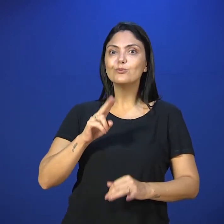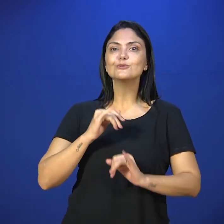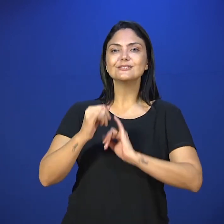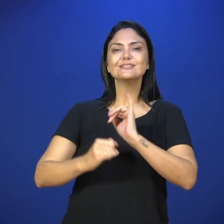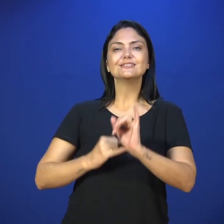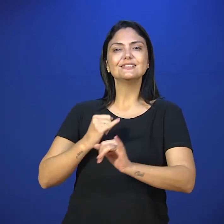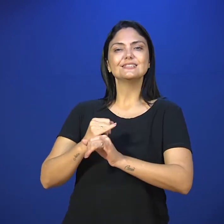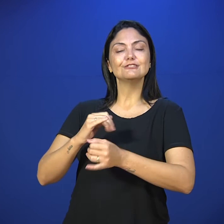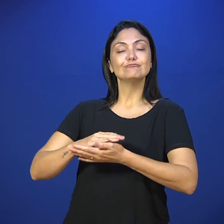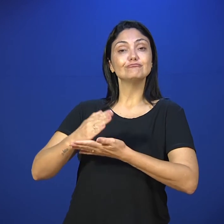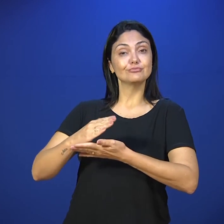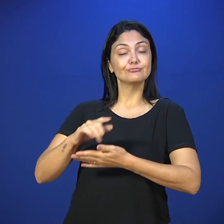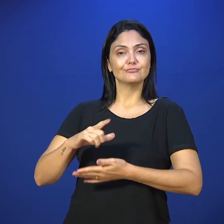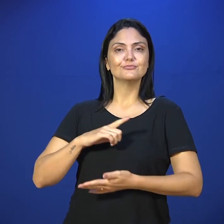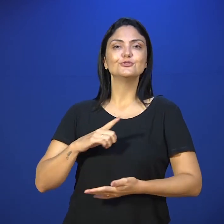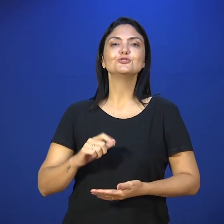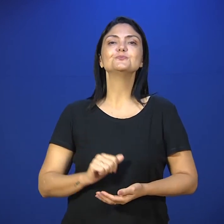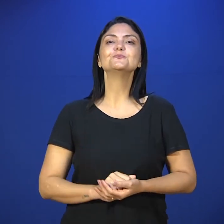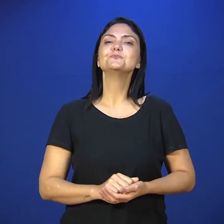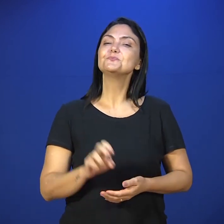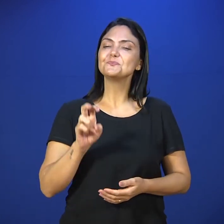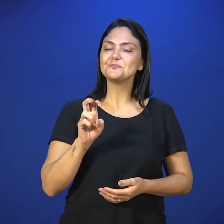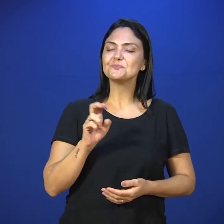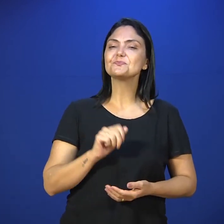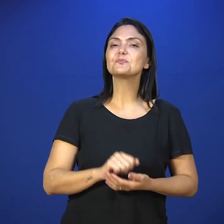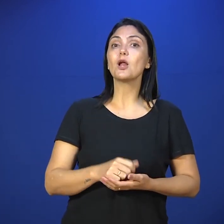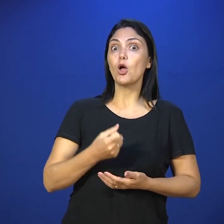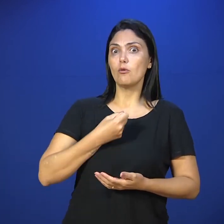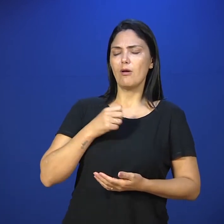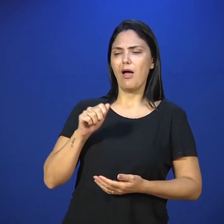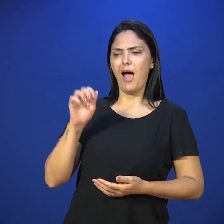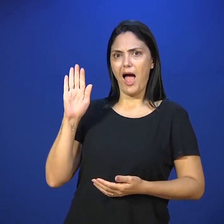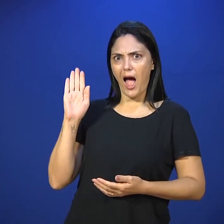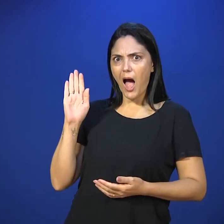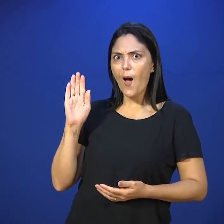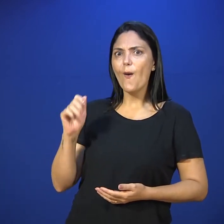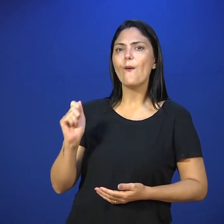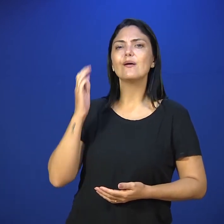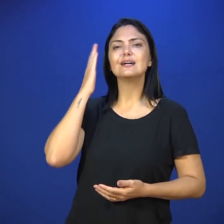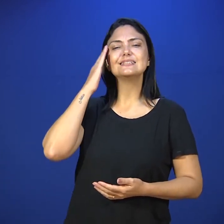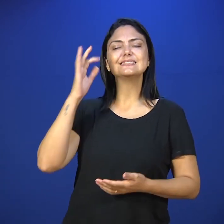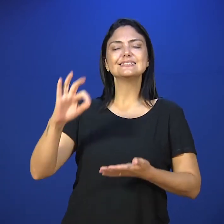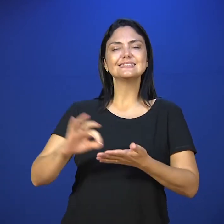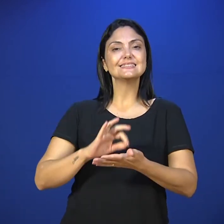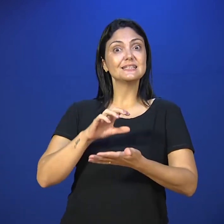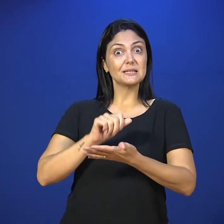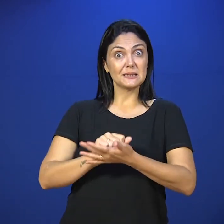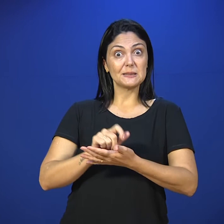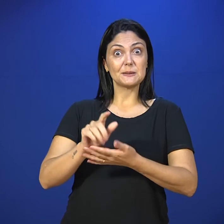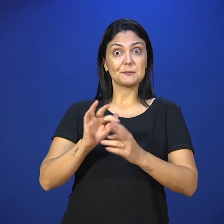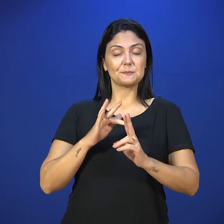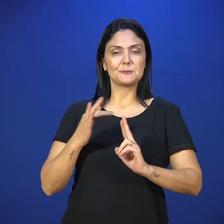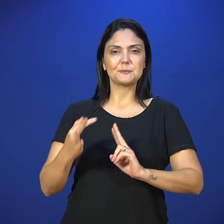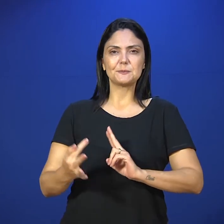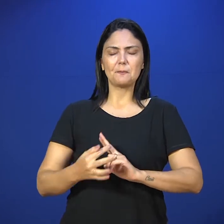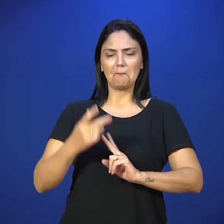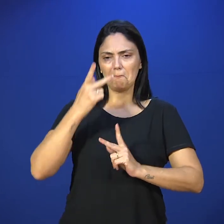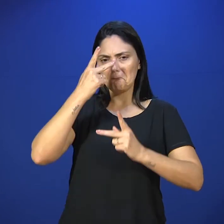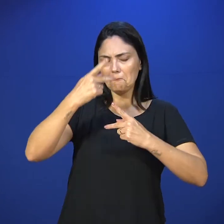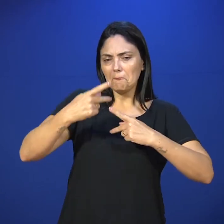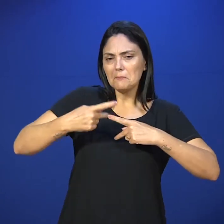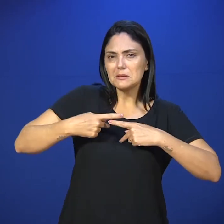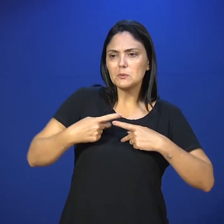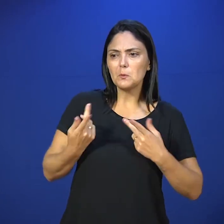acesso à internet. 5. O candidato fica ciente que, caso venha efetuar sua matrícula no Unifoa e, por motivos